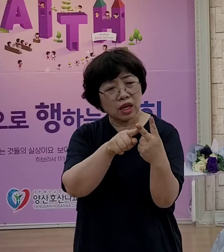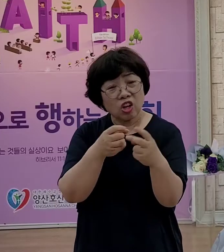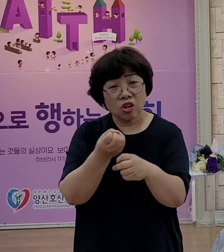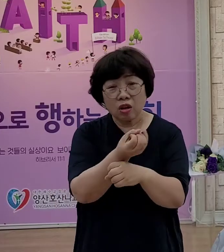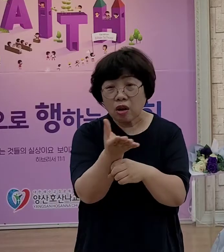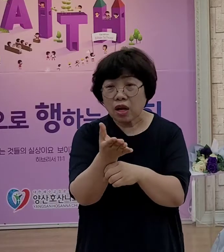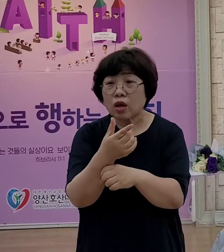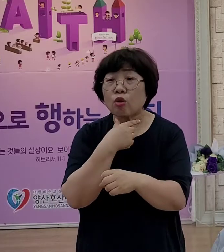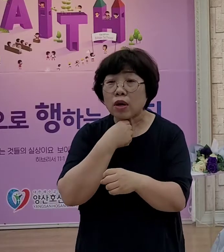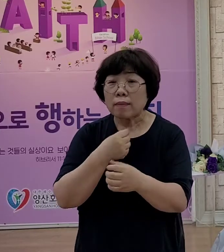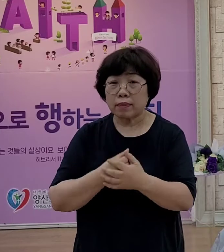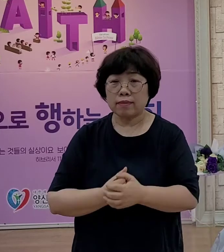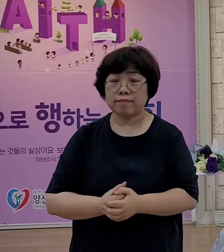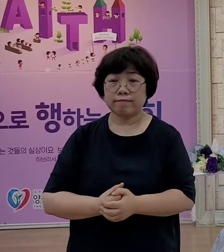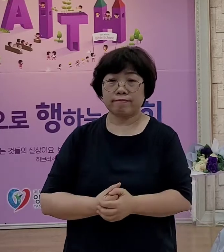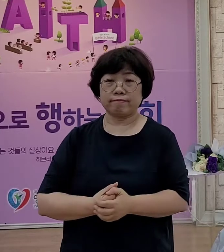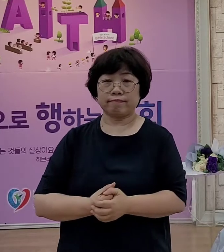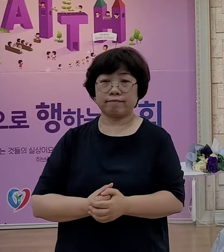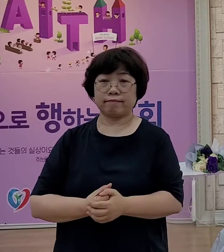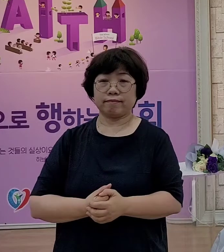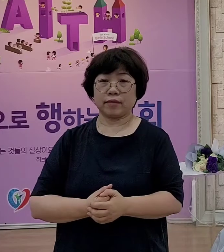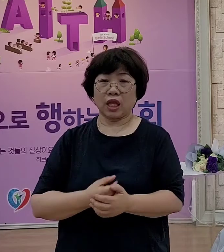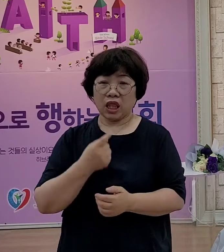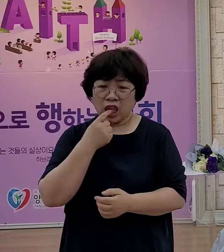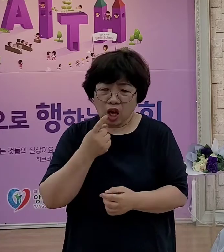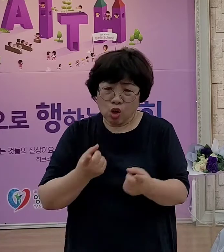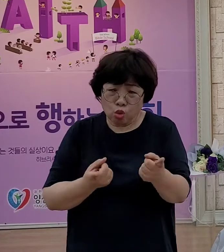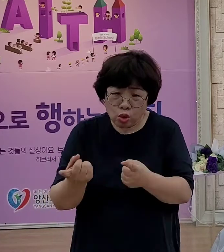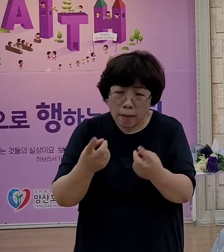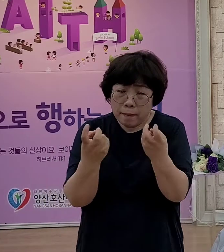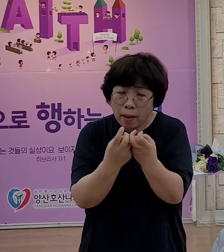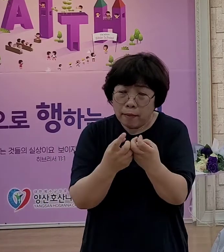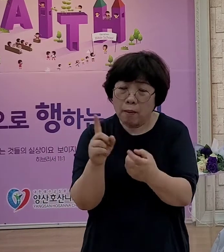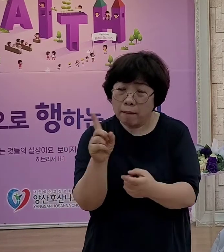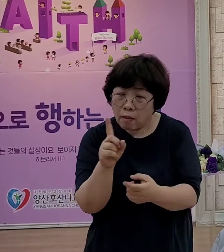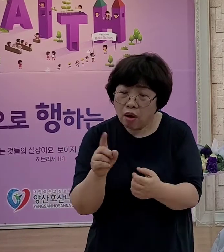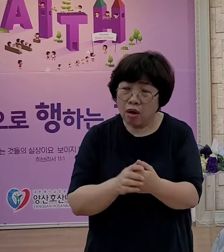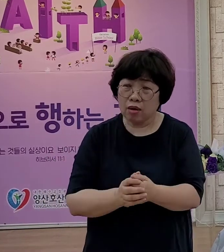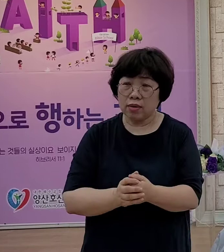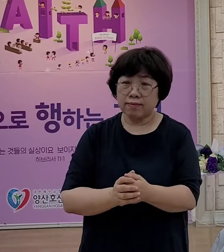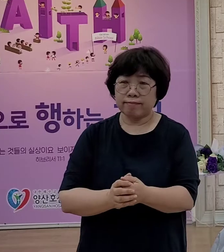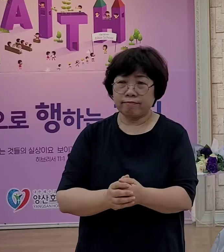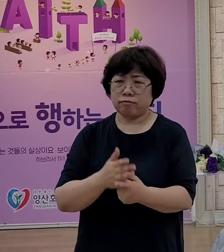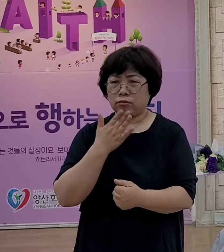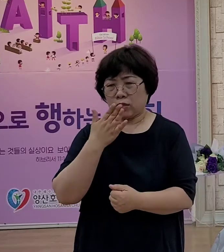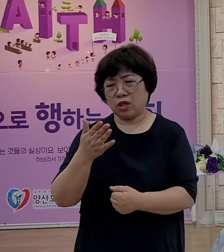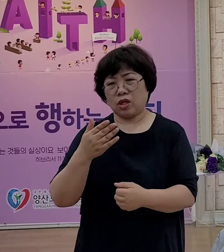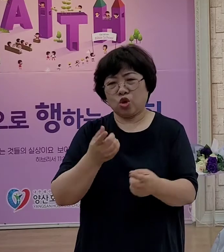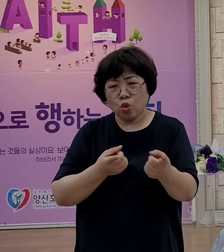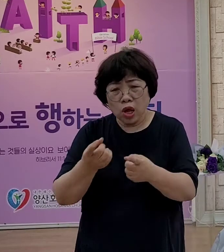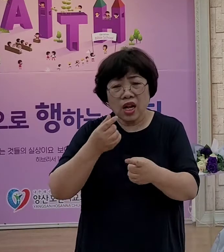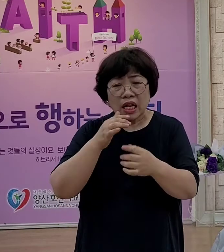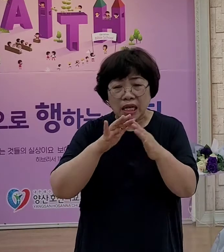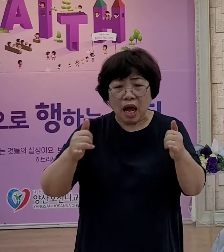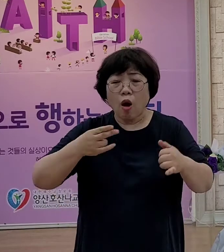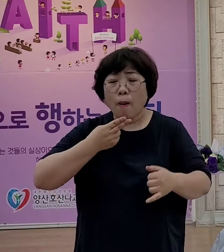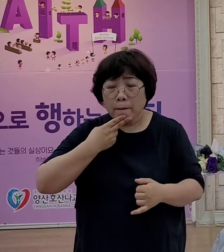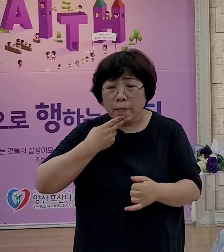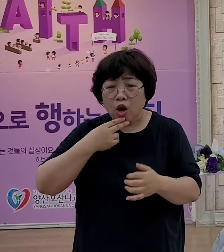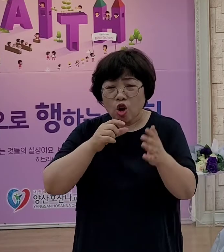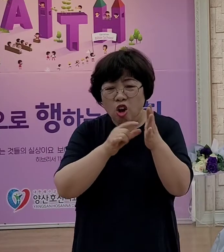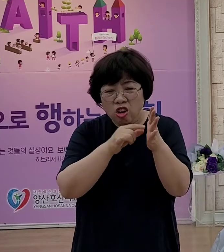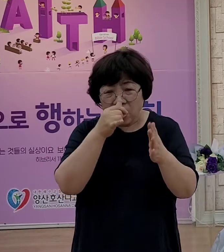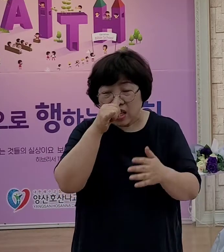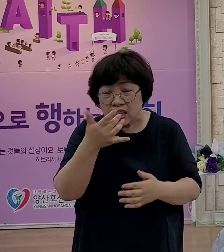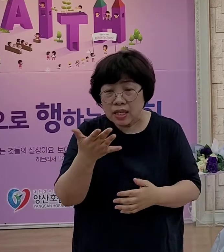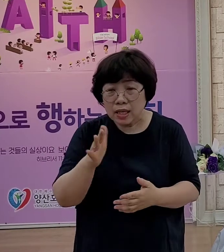메시지를 함께 나누고 싶습니다. 혀를 길들일 수 있는 방법이 뭐가 있겠습니까? 능히 길들일 자가 없다라고 말하고 있는